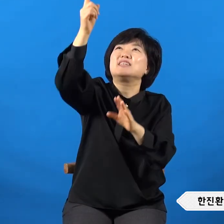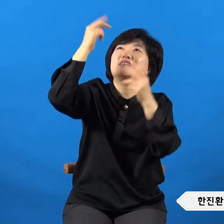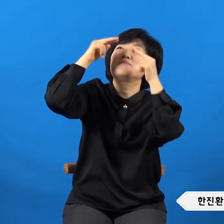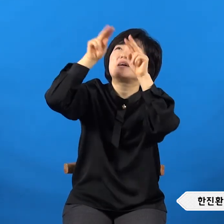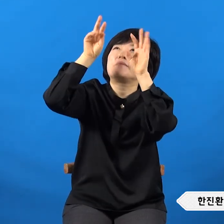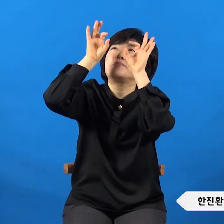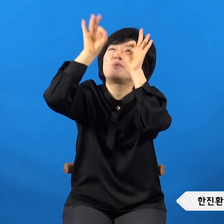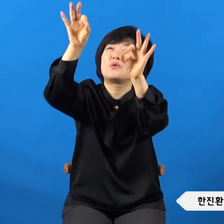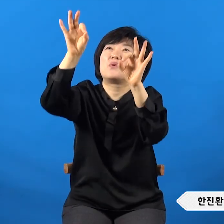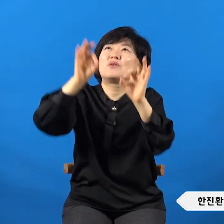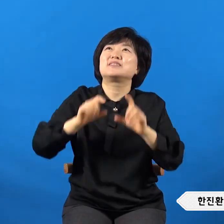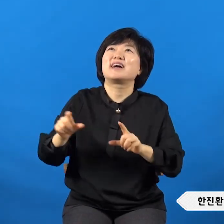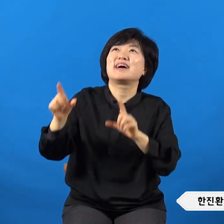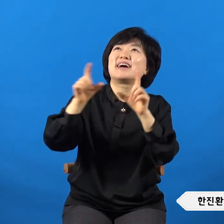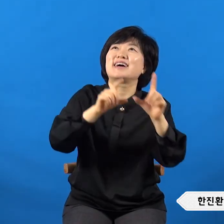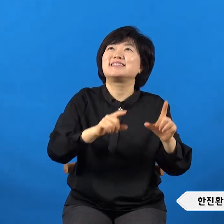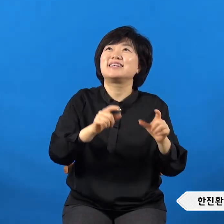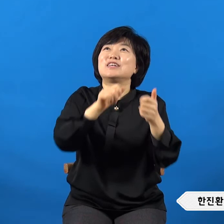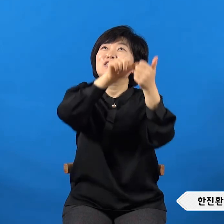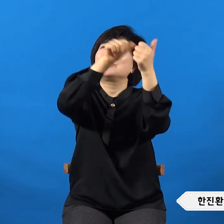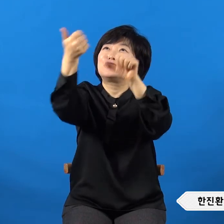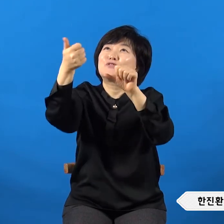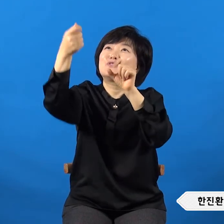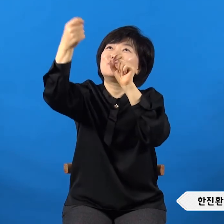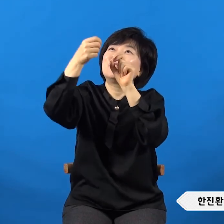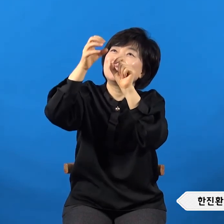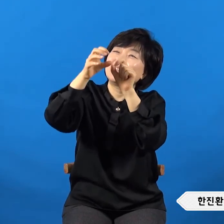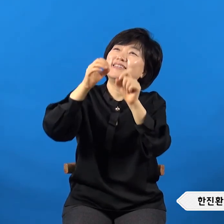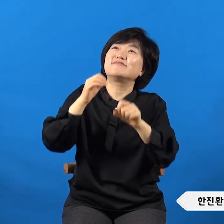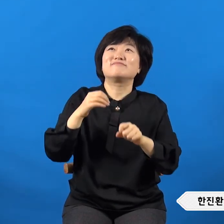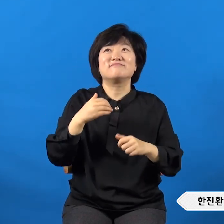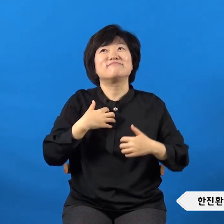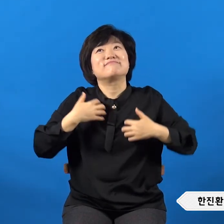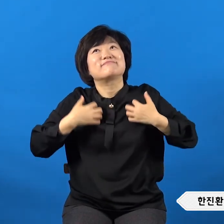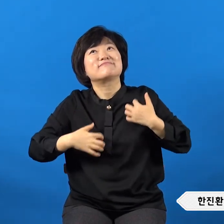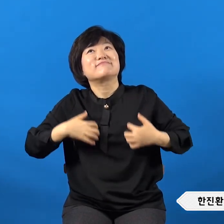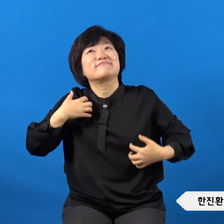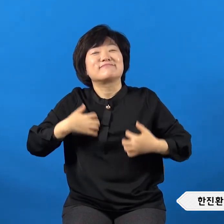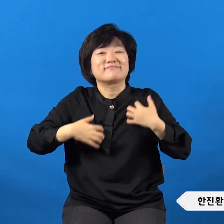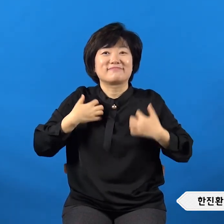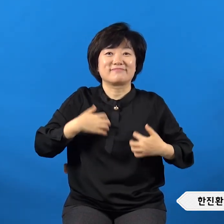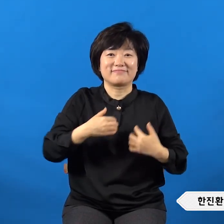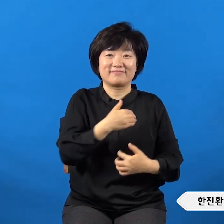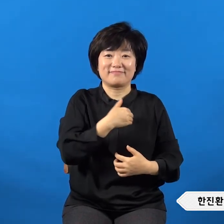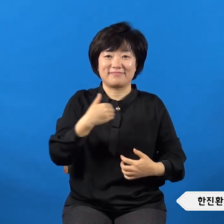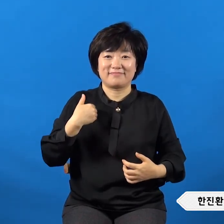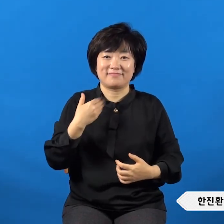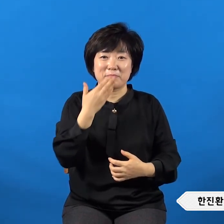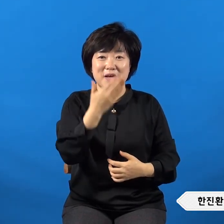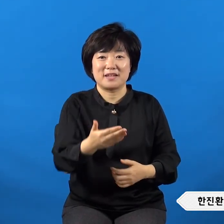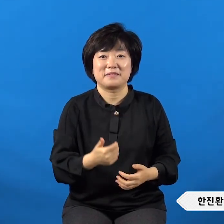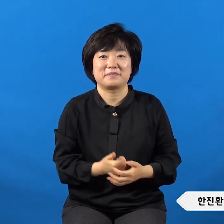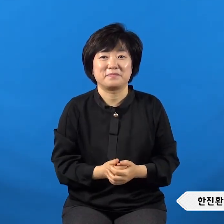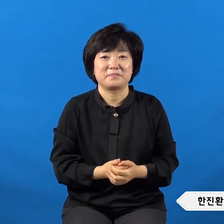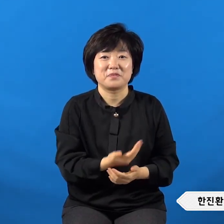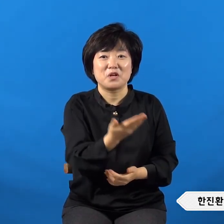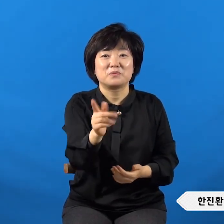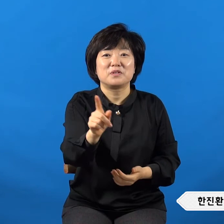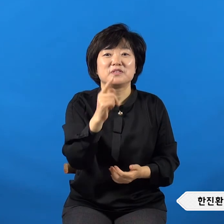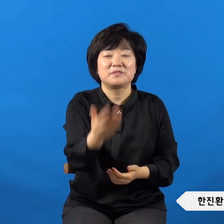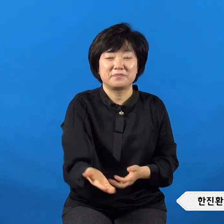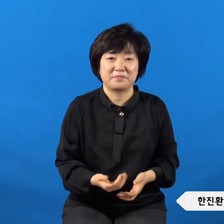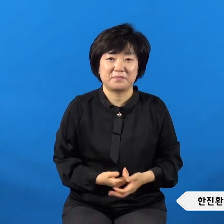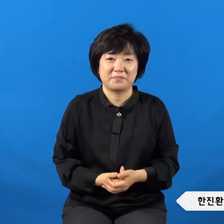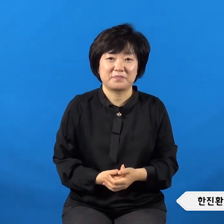그러니까 죽음을 앞두고도 장난칠 수 있는 그런 여유마저 생기는 것입니다. 여러분은 어떠십니까?